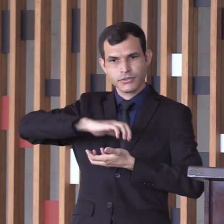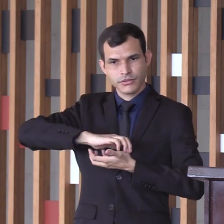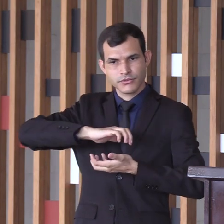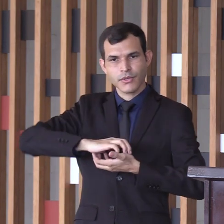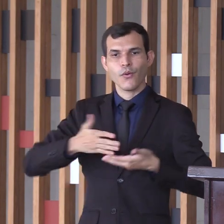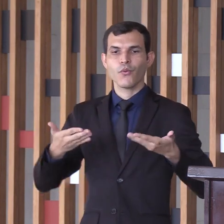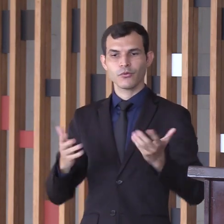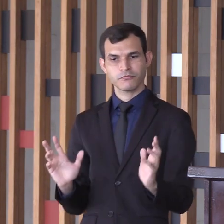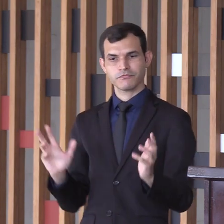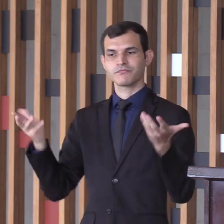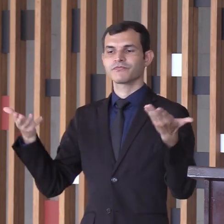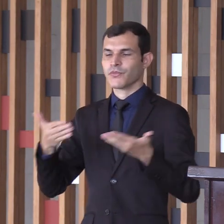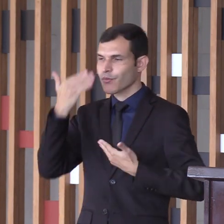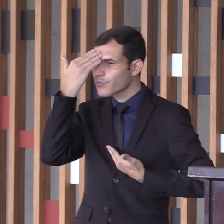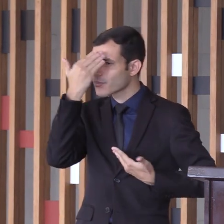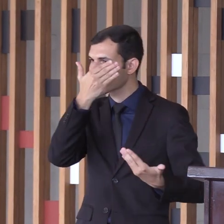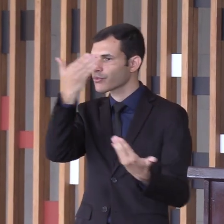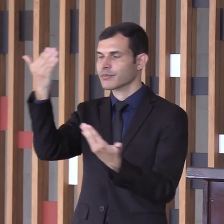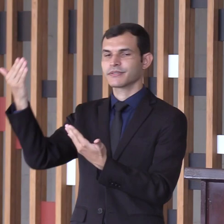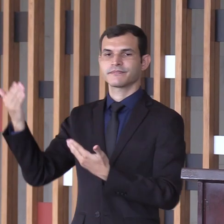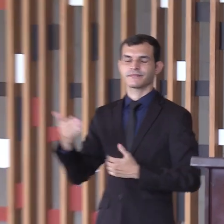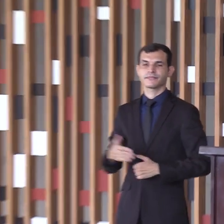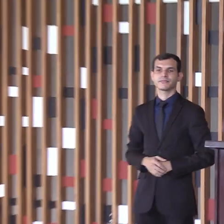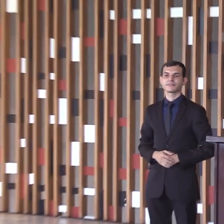nesta casa. Muito obrigado.